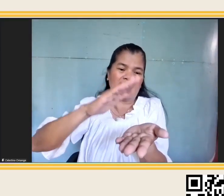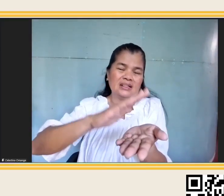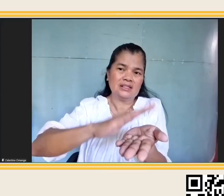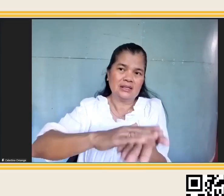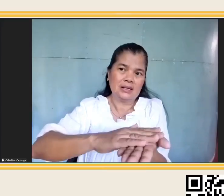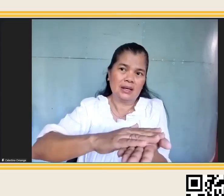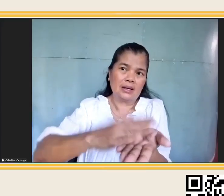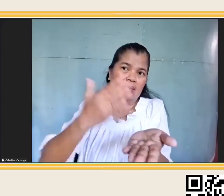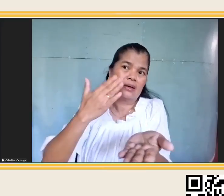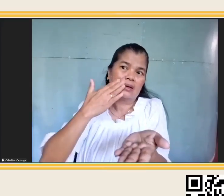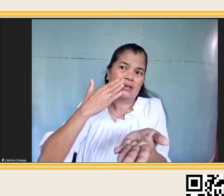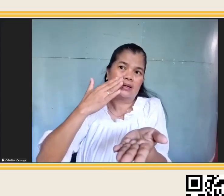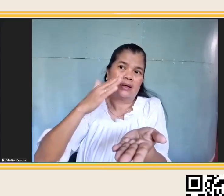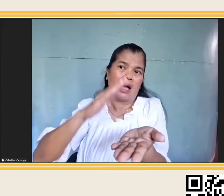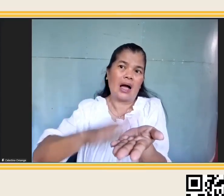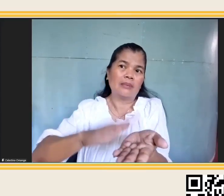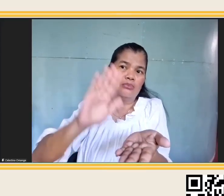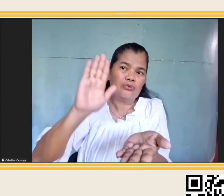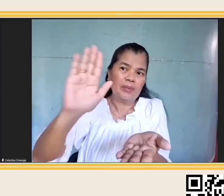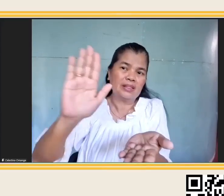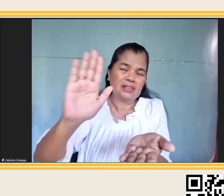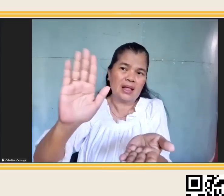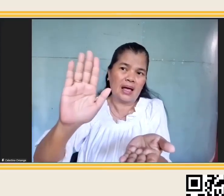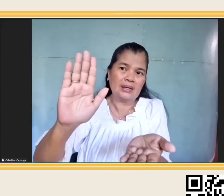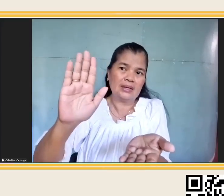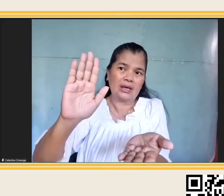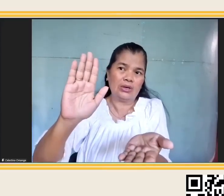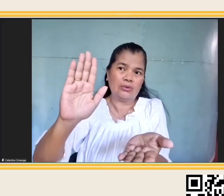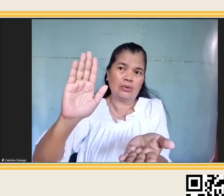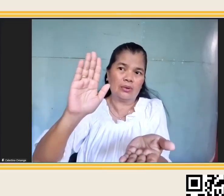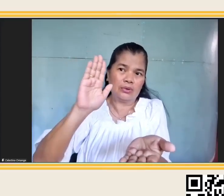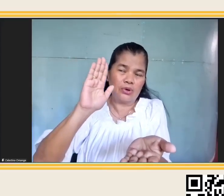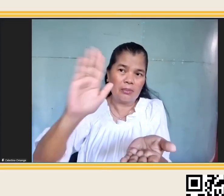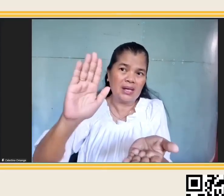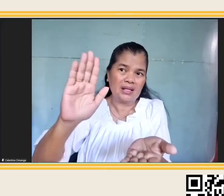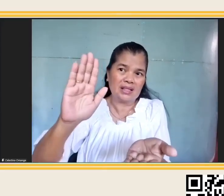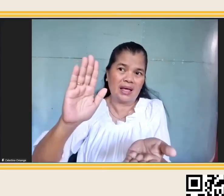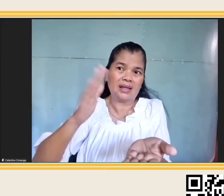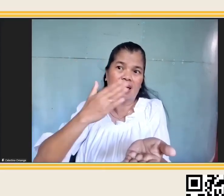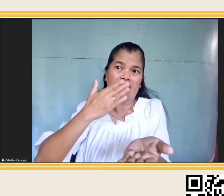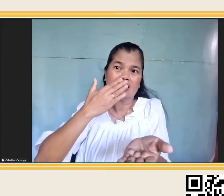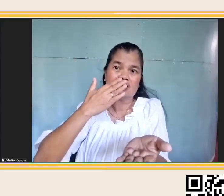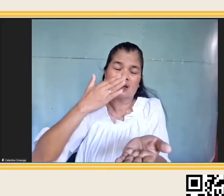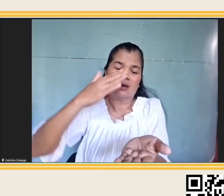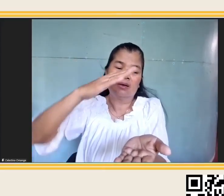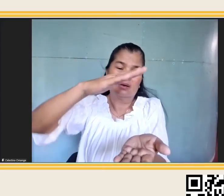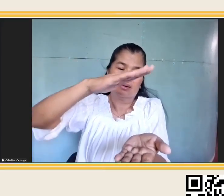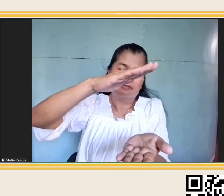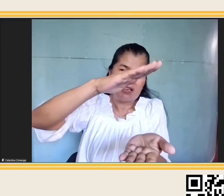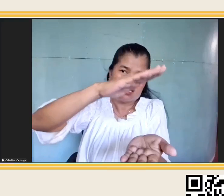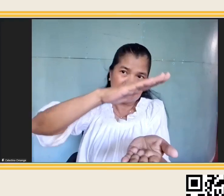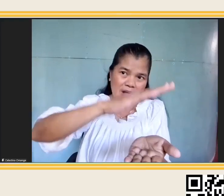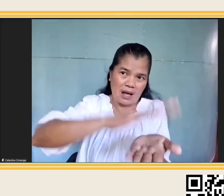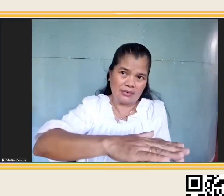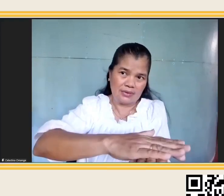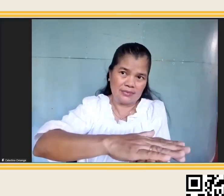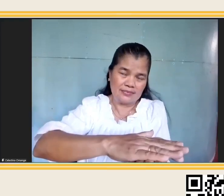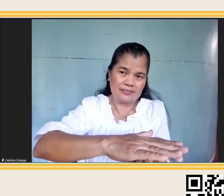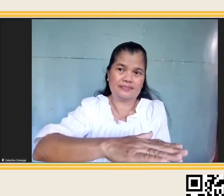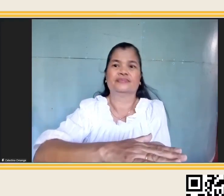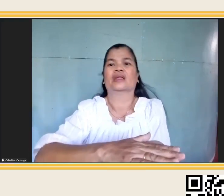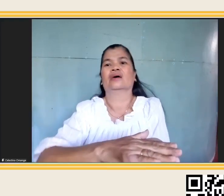bumaba siya, ang movement na ng iyong dominant hand is facing